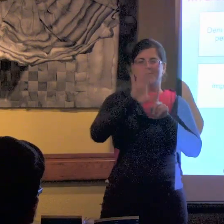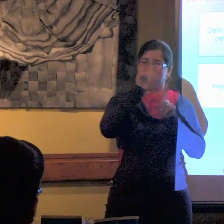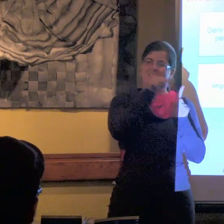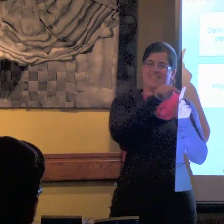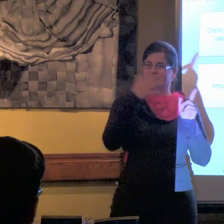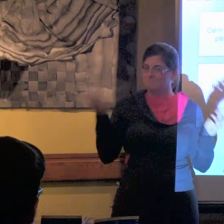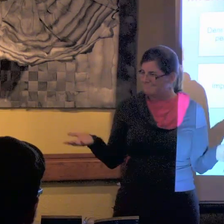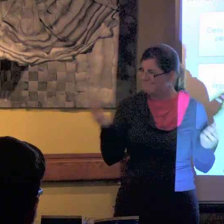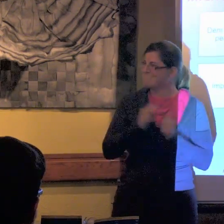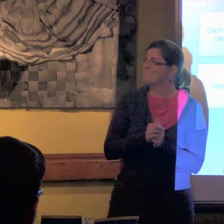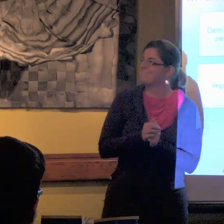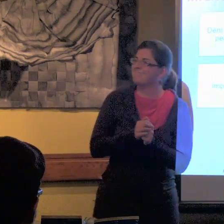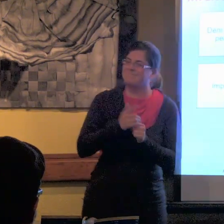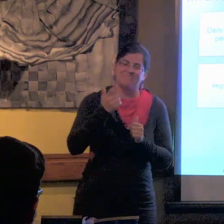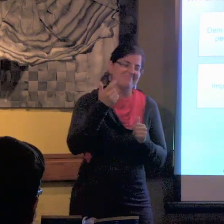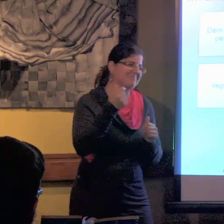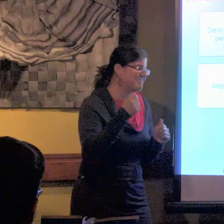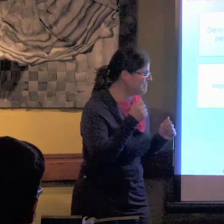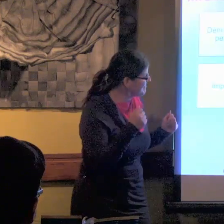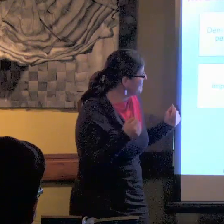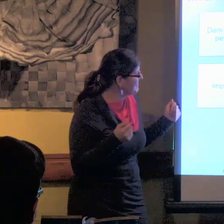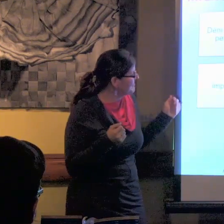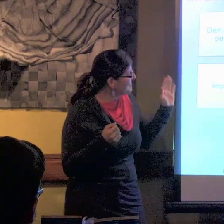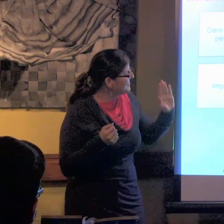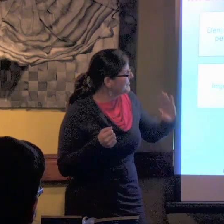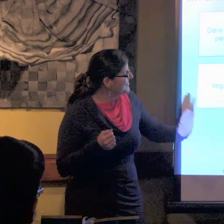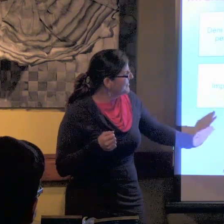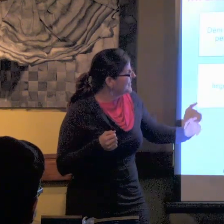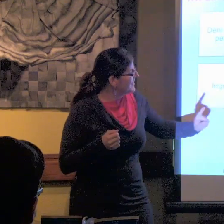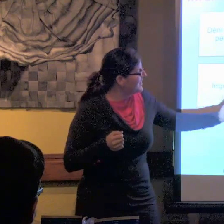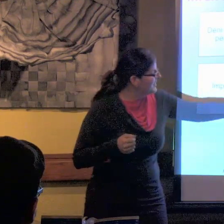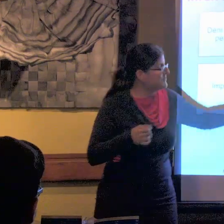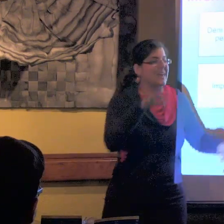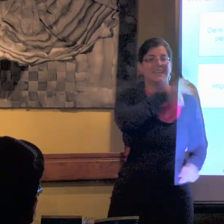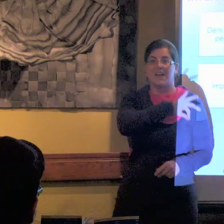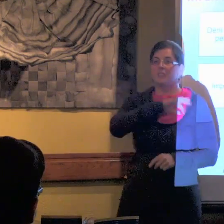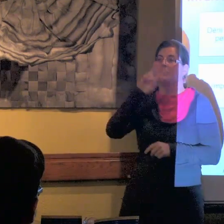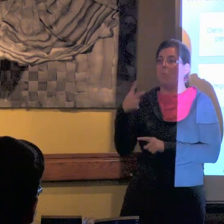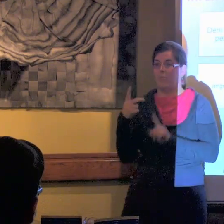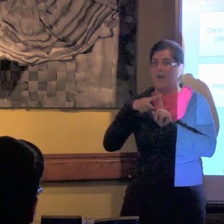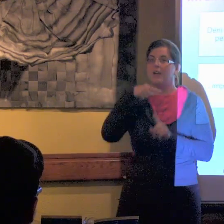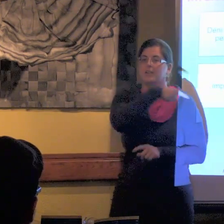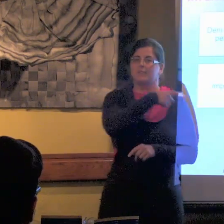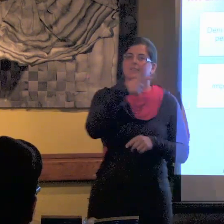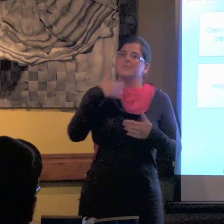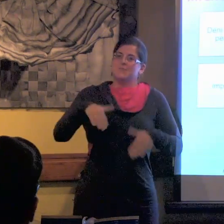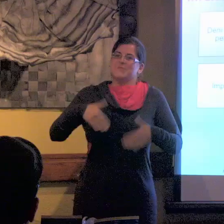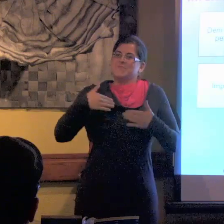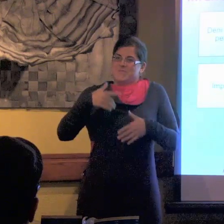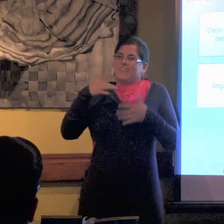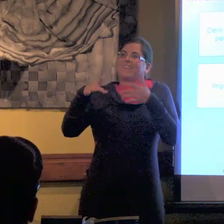pas, là, imagine, donc, c'est un exemple, là, lorsque je dis, vous voyez de l'impuissance. Un